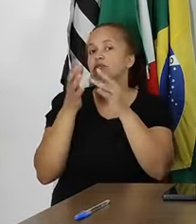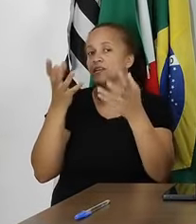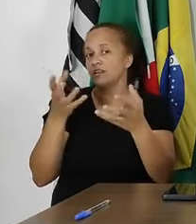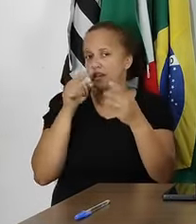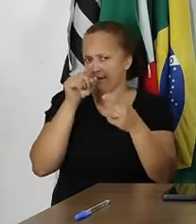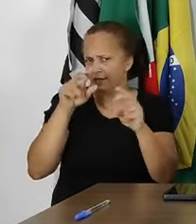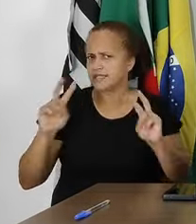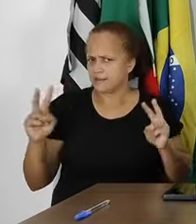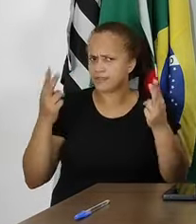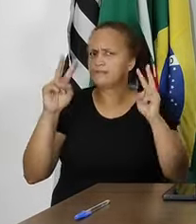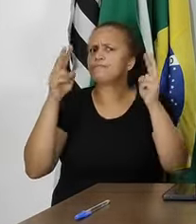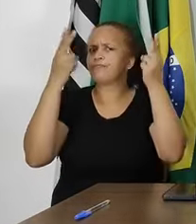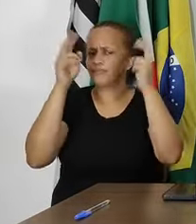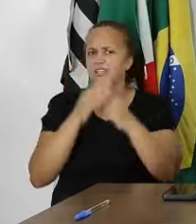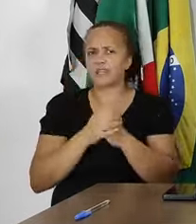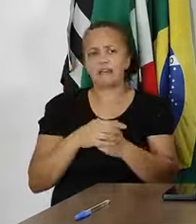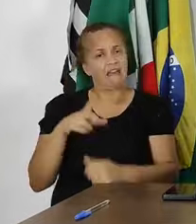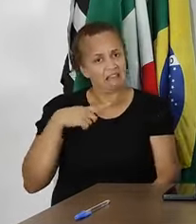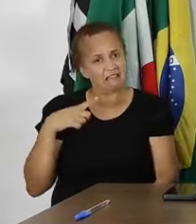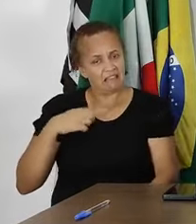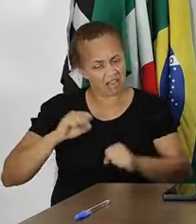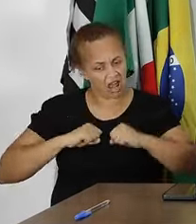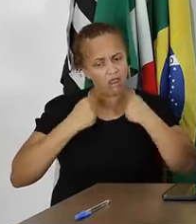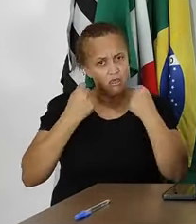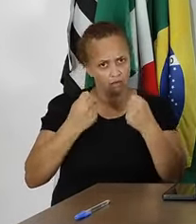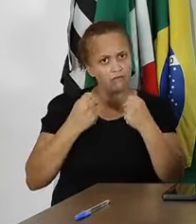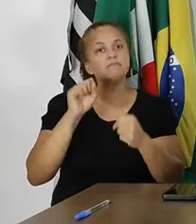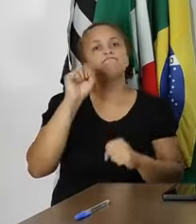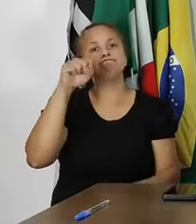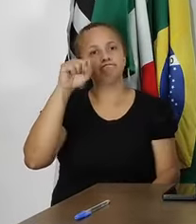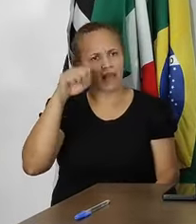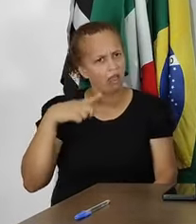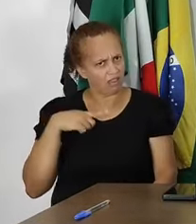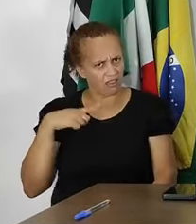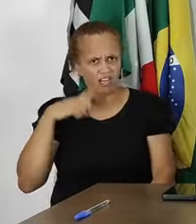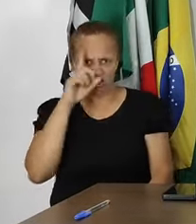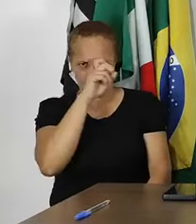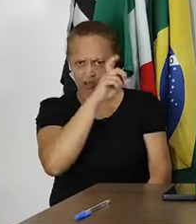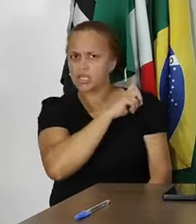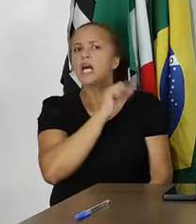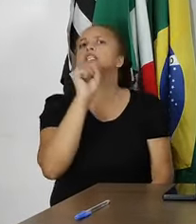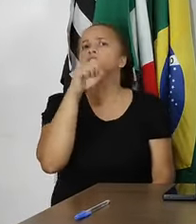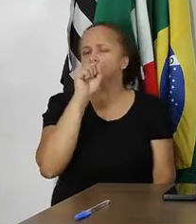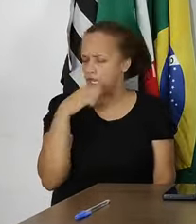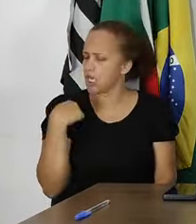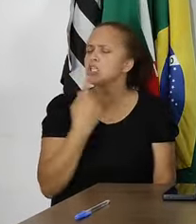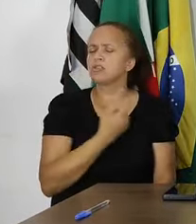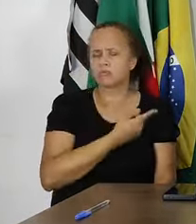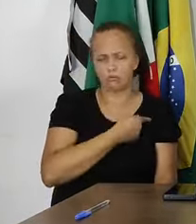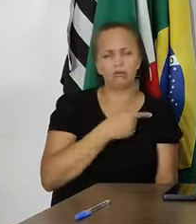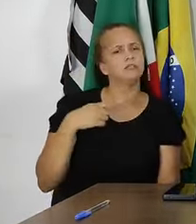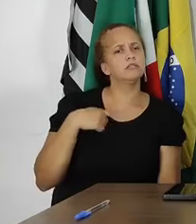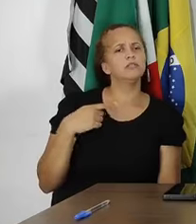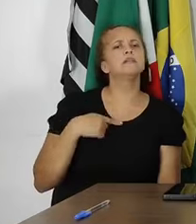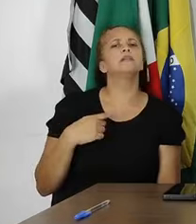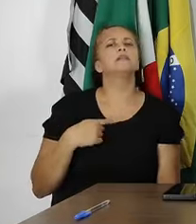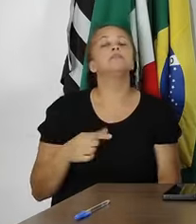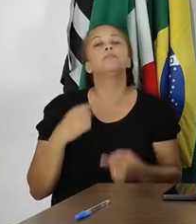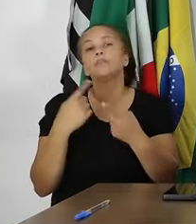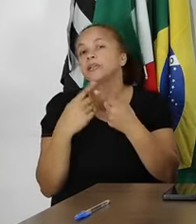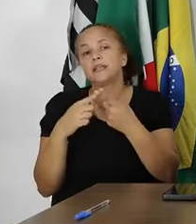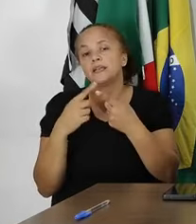Enfrentaremos lutas, enfrentaremos dificuldades em todos nós. Todos nós, você está aqui nesse mundo, eu estou aqui, nós somos de carne e osso